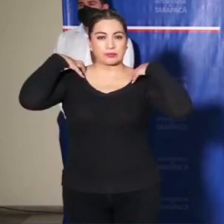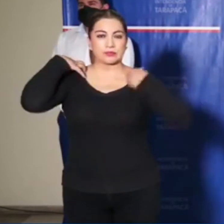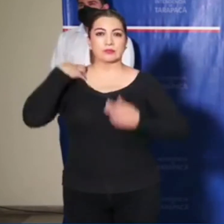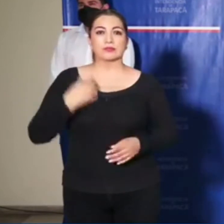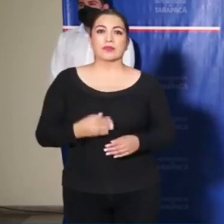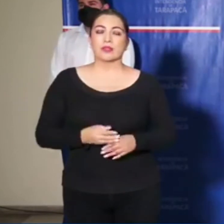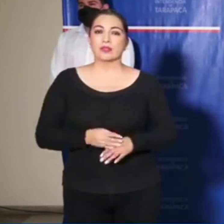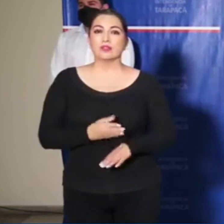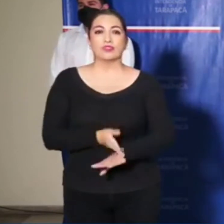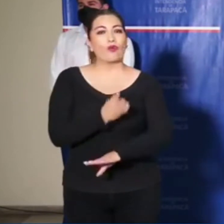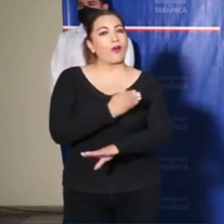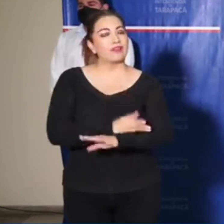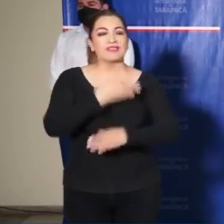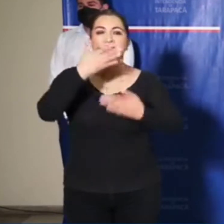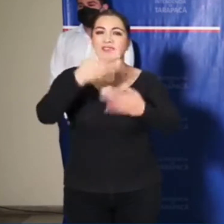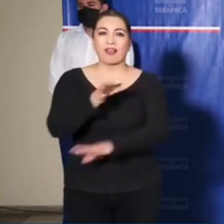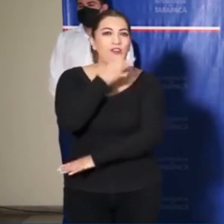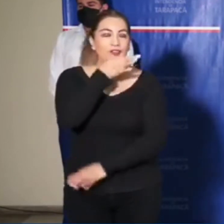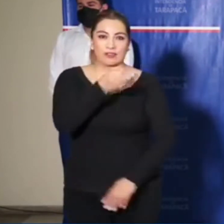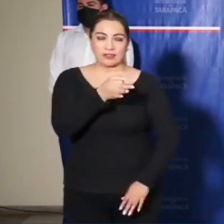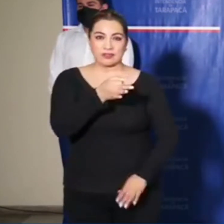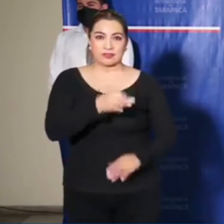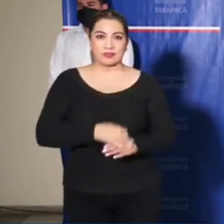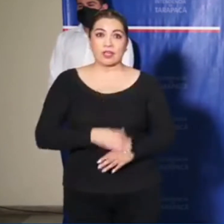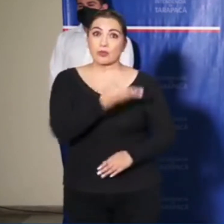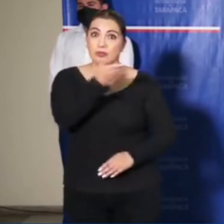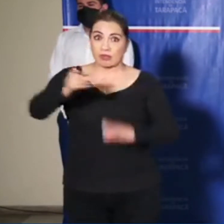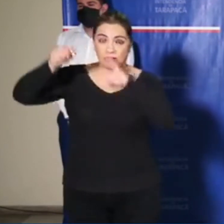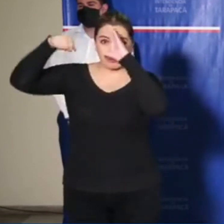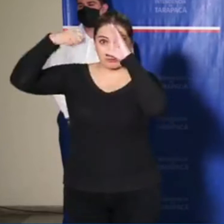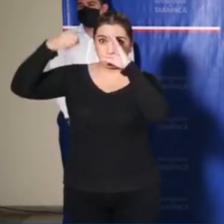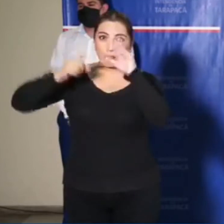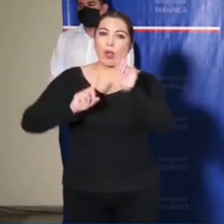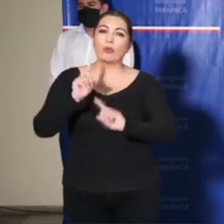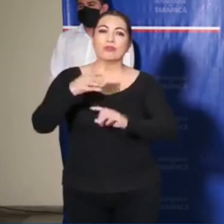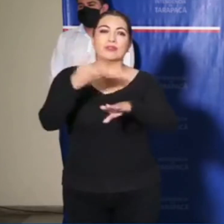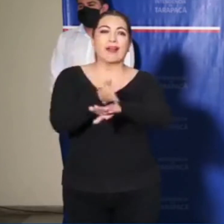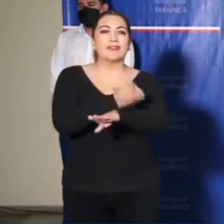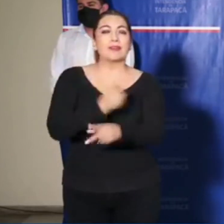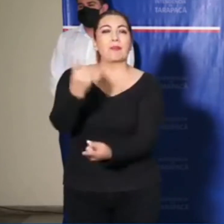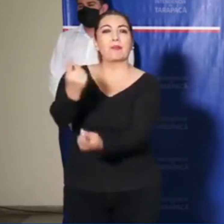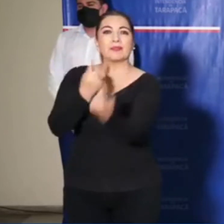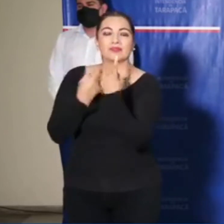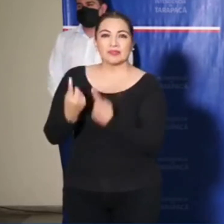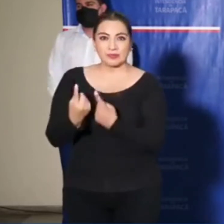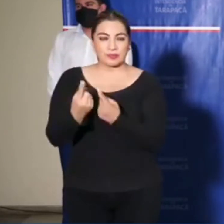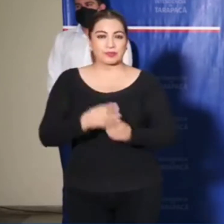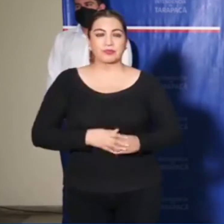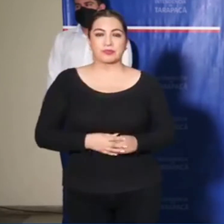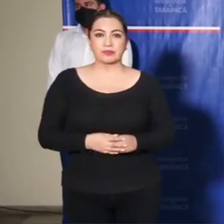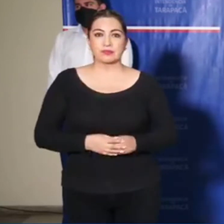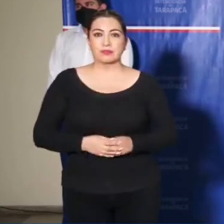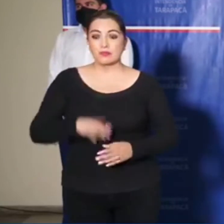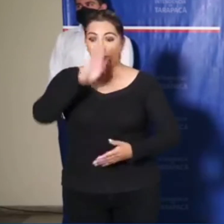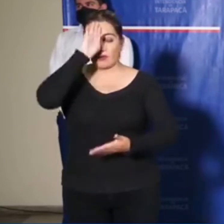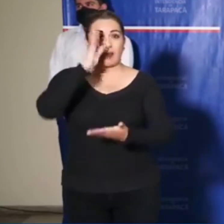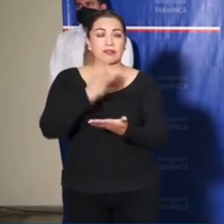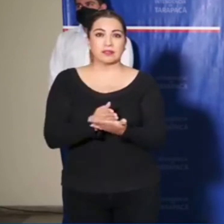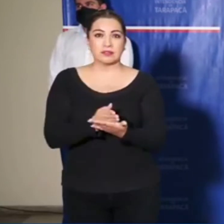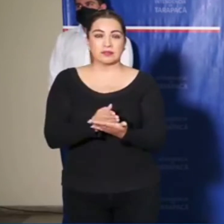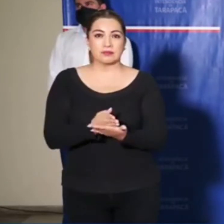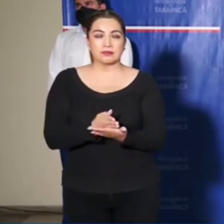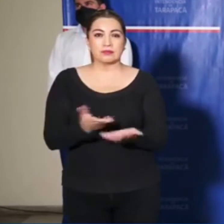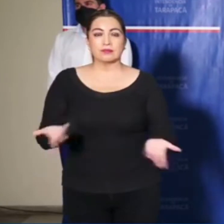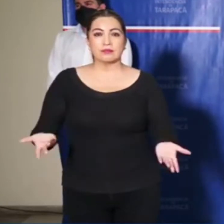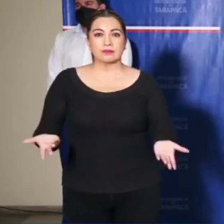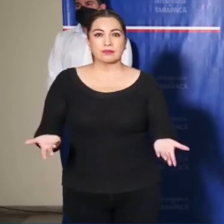Y lo he dicho en varias oportunidades que los medios de comunicación me lo han preguntado, en que la decisión, ¿no es cierto?, tenía que